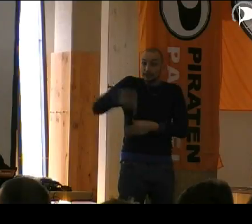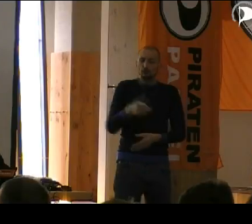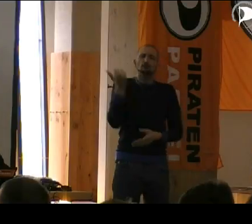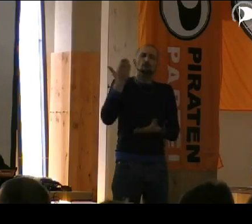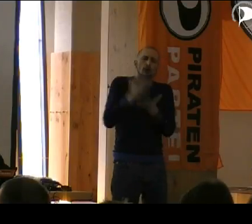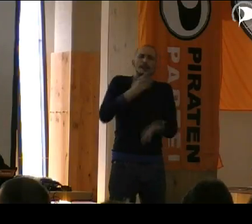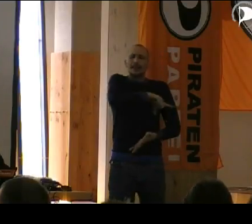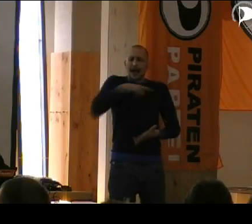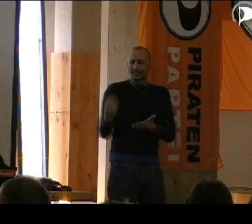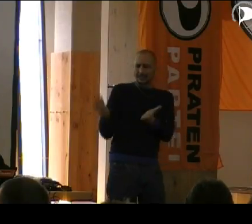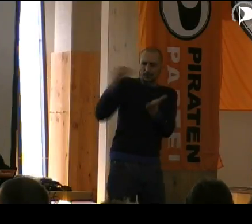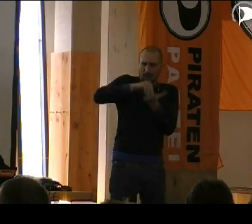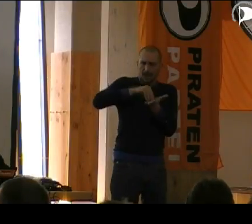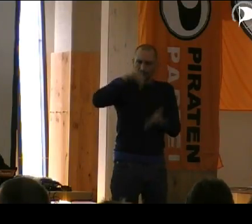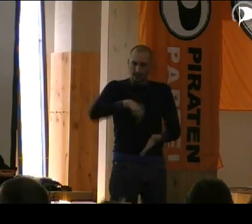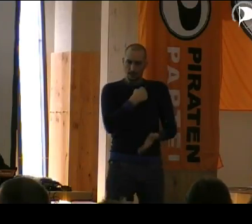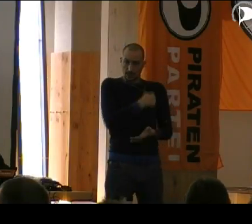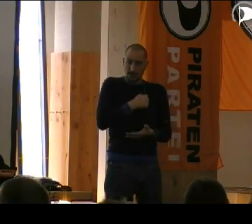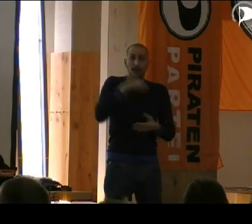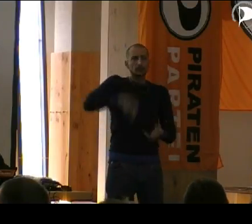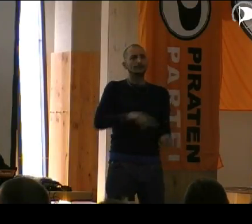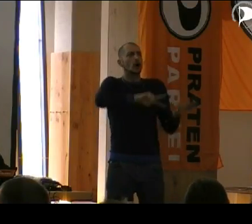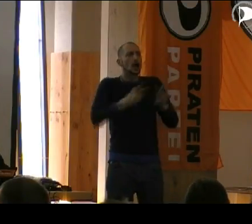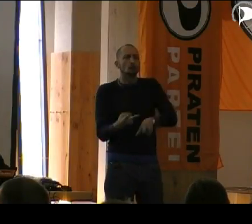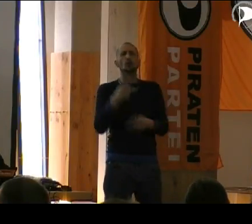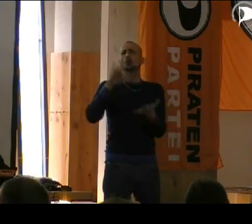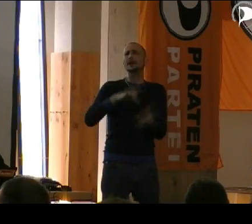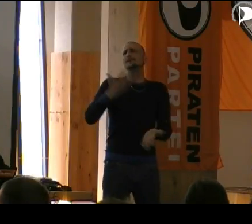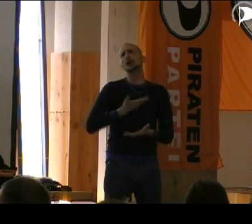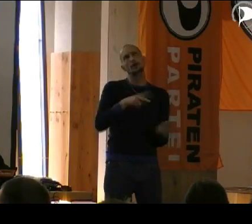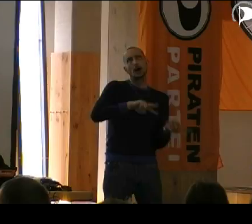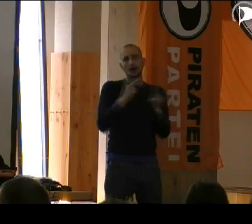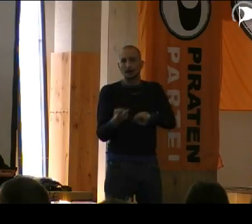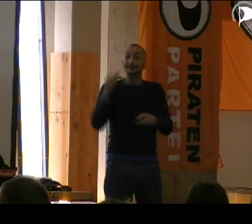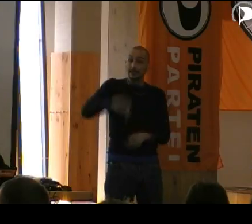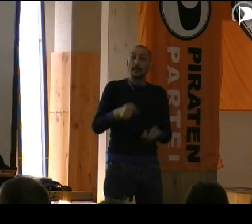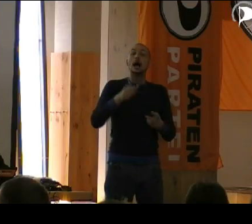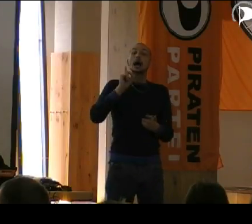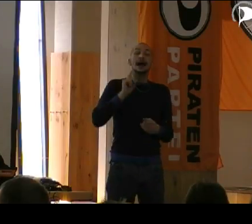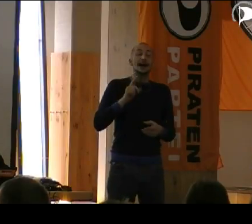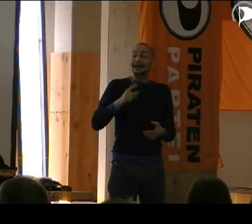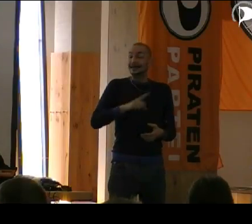sind veränderung nur und der veränderung willen hat keinen sinn veränderung was immer auch etwas positives